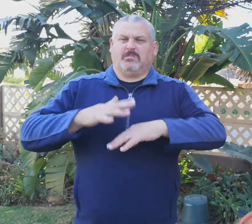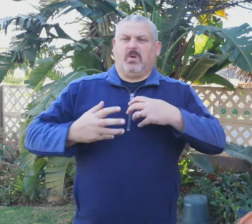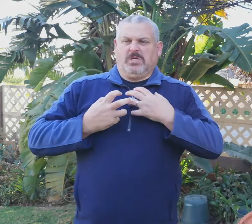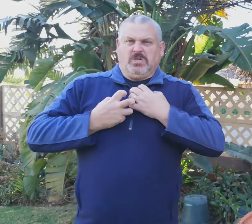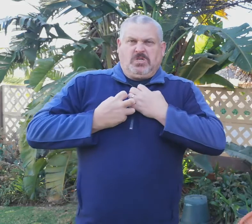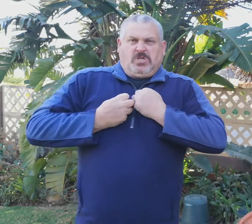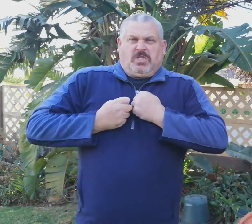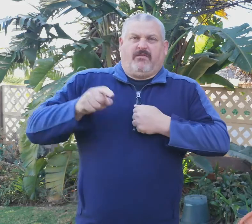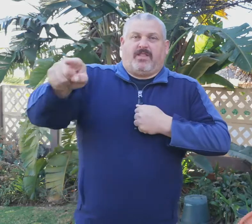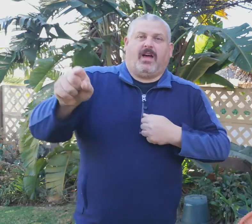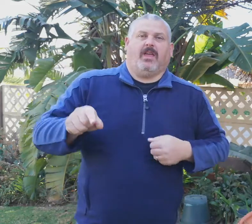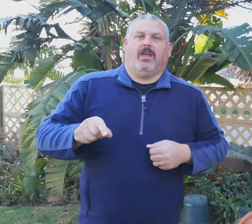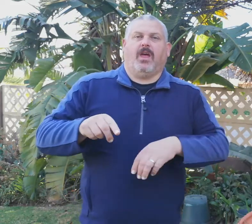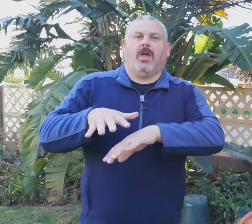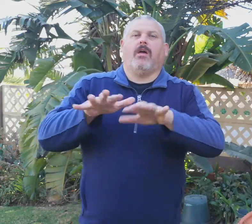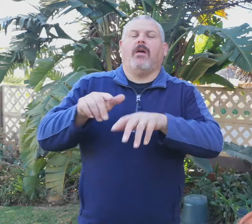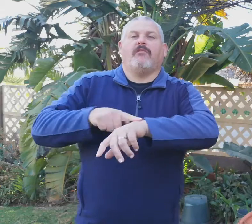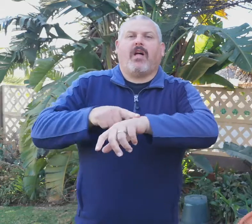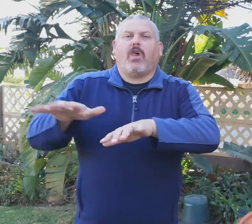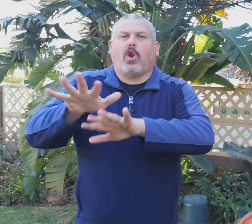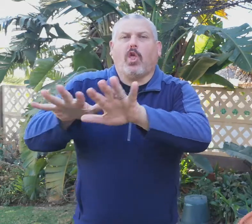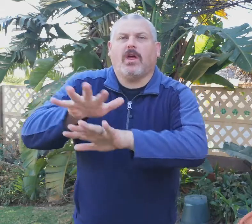Ons bou daai telkleur.